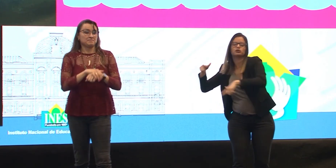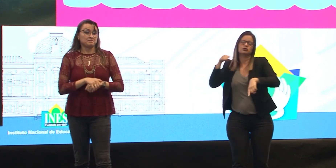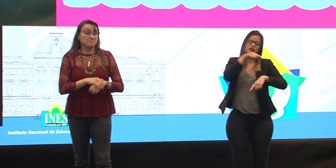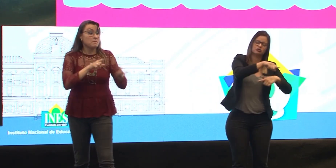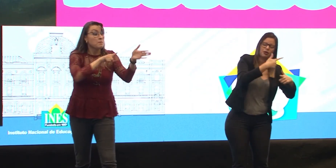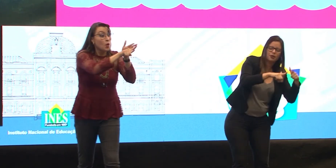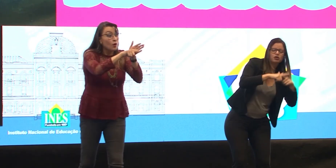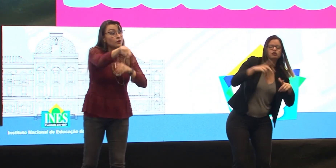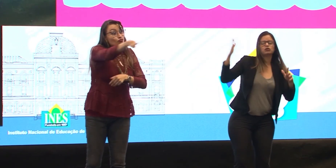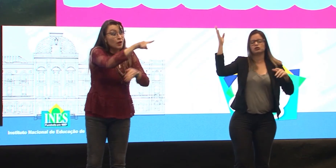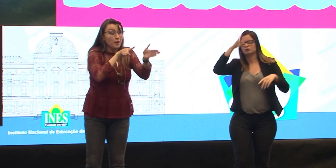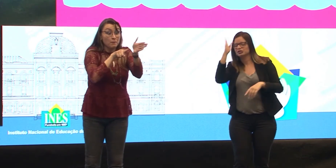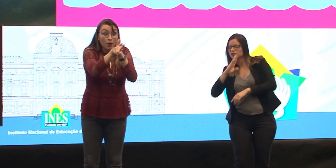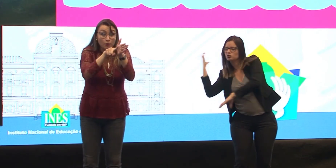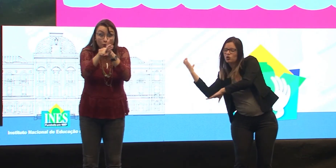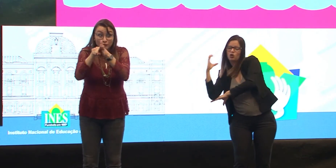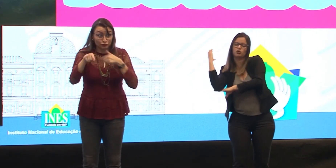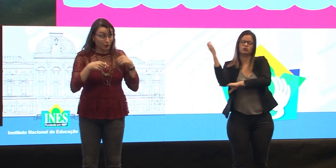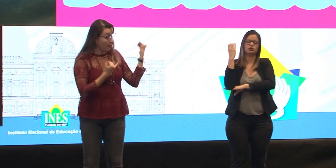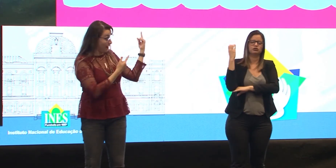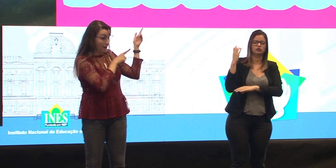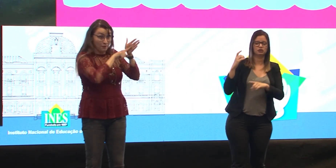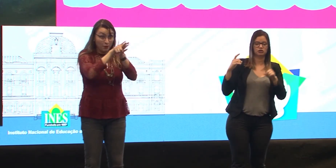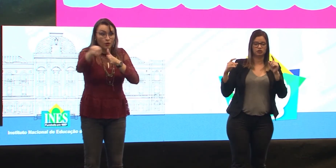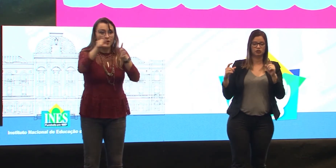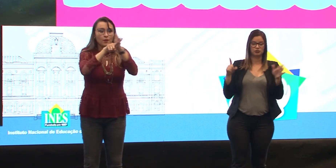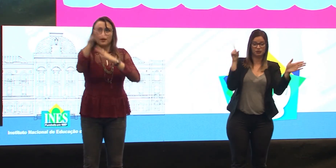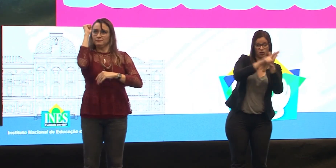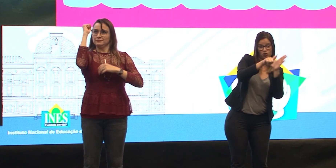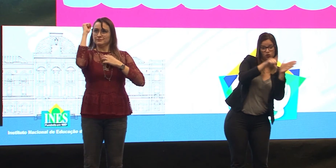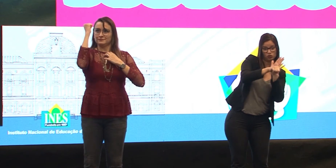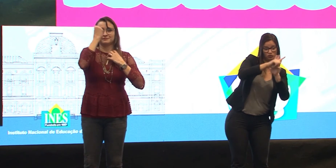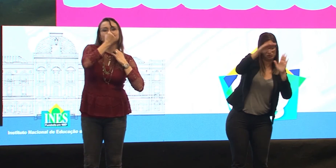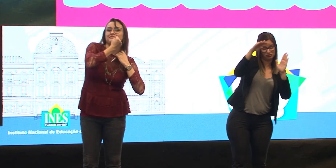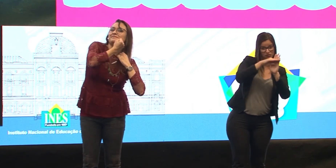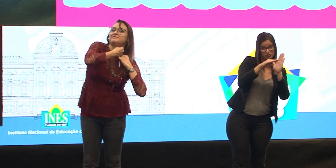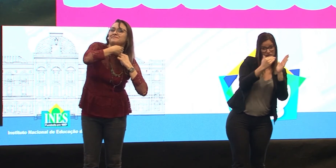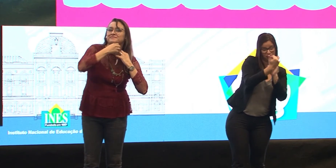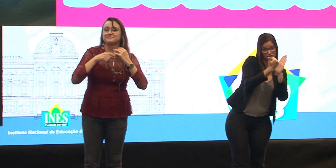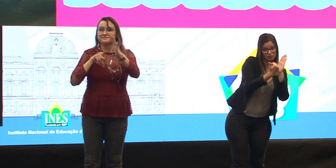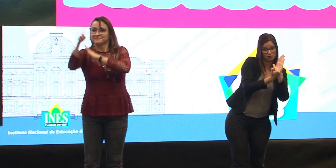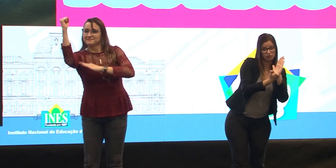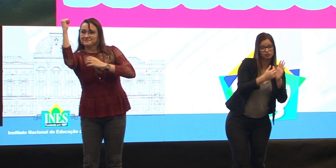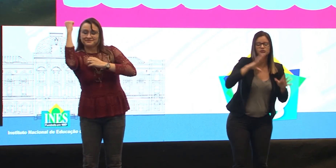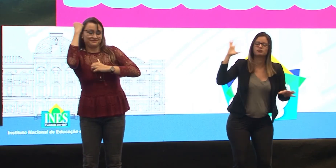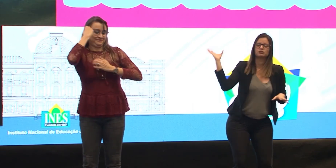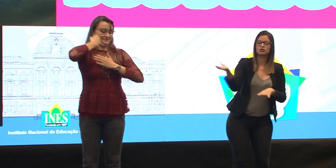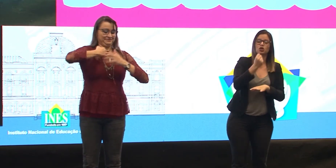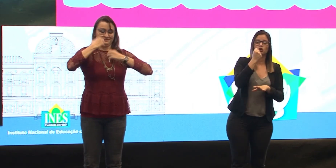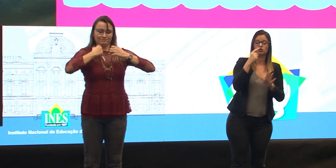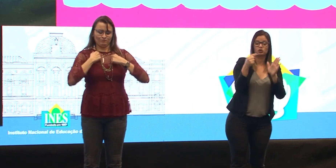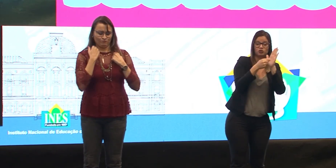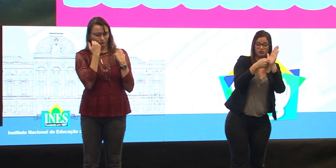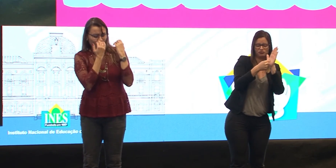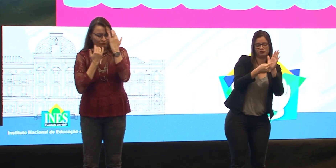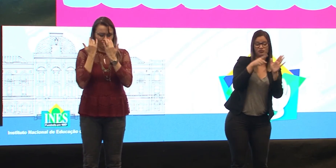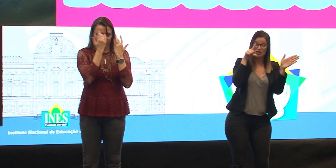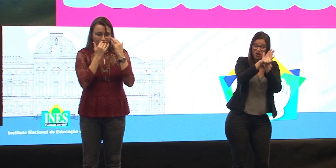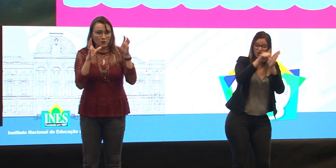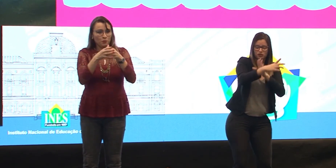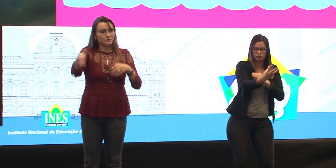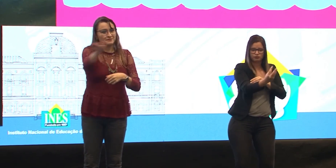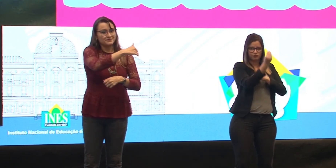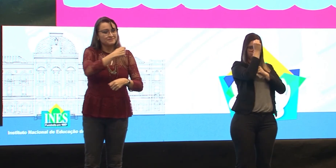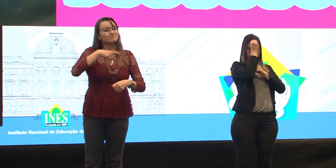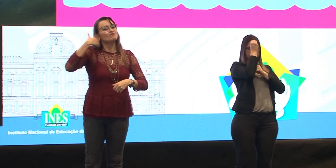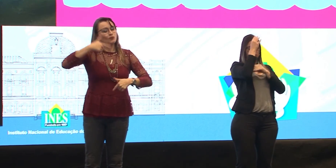relação a essa questão de educação, a gente tem que trabalhar em conjunto. E aí eu pergunto a vocês, essas perguntas que eu fiz, eu espero que vocês as